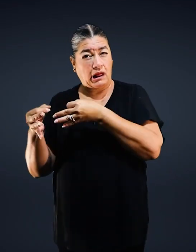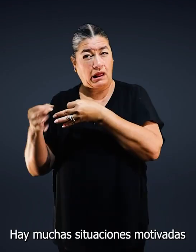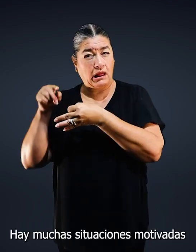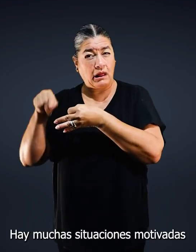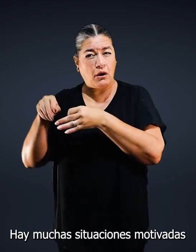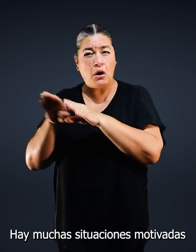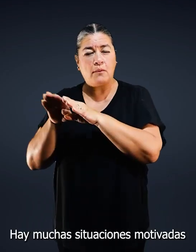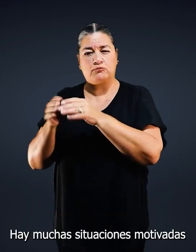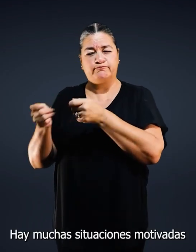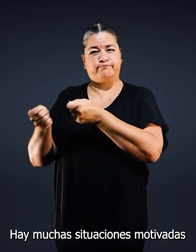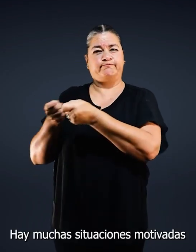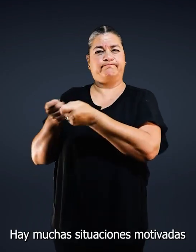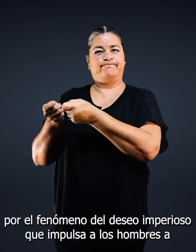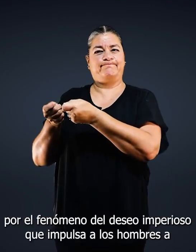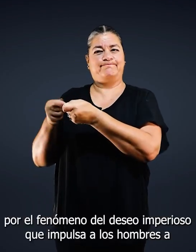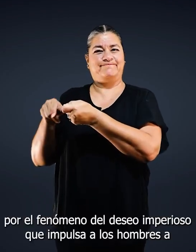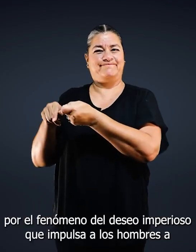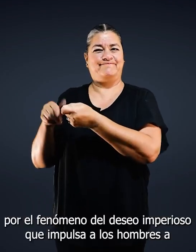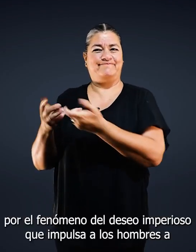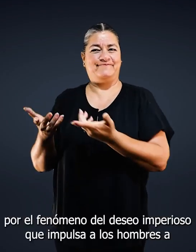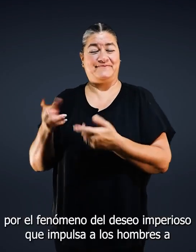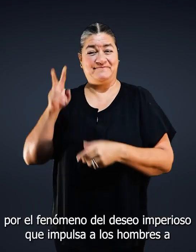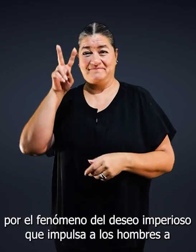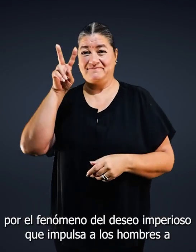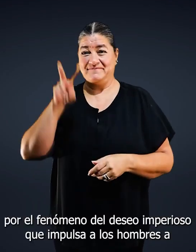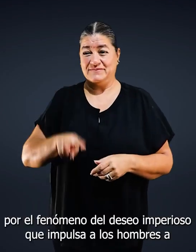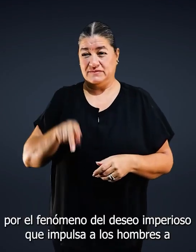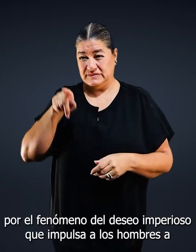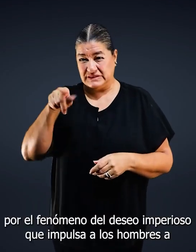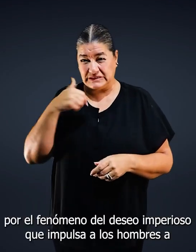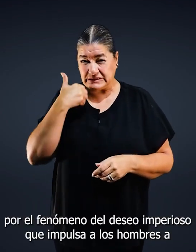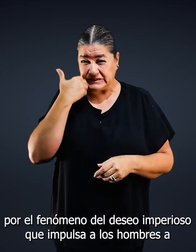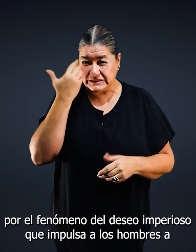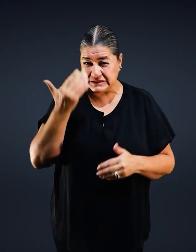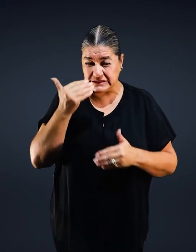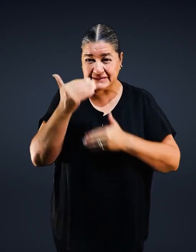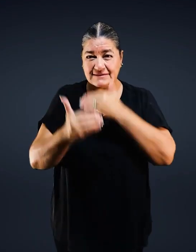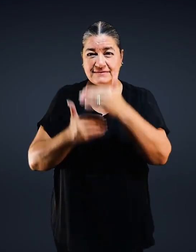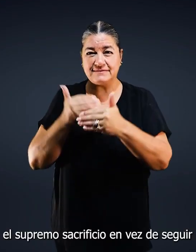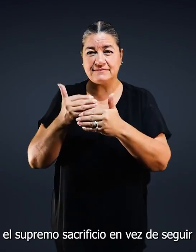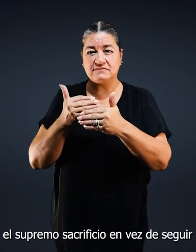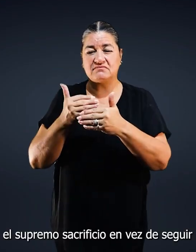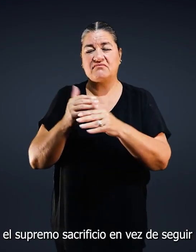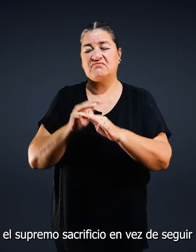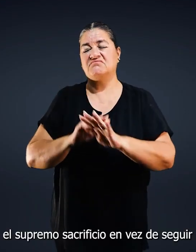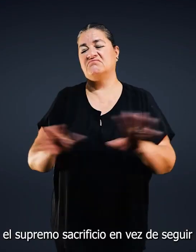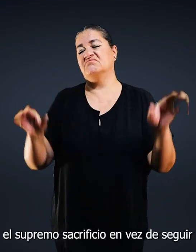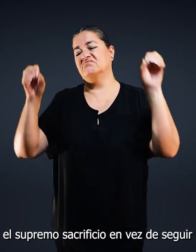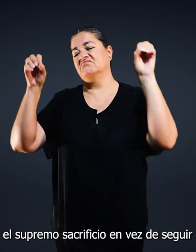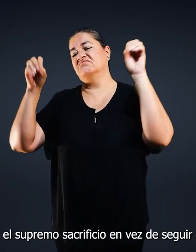Hay muchas situaciones motivadas por el fenómeno del deseo imperioso que impulsa a los hombres a consumar el supremo sacrificio en